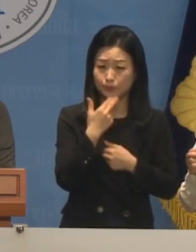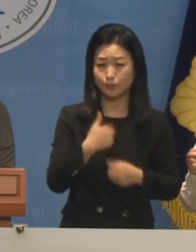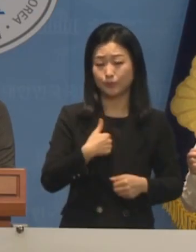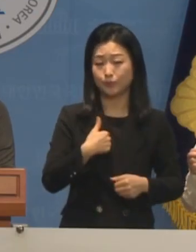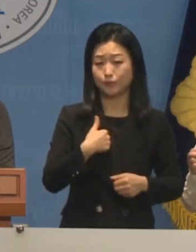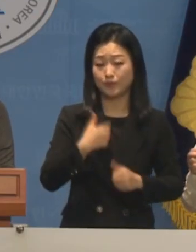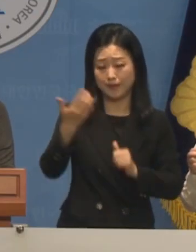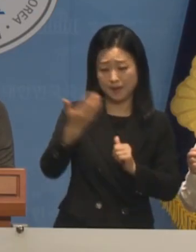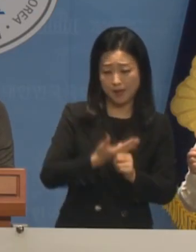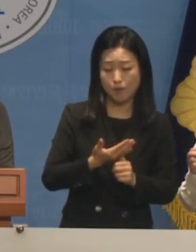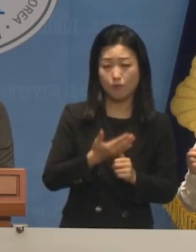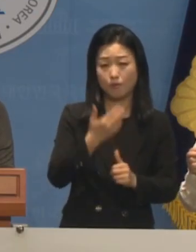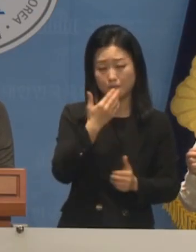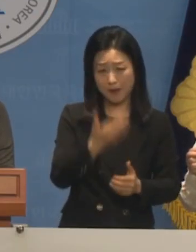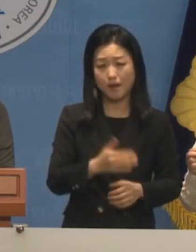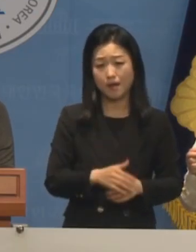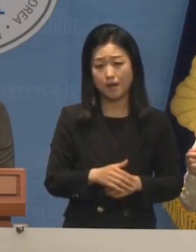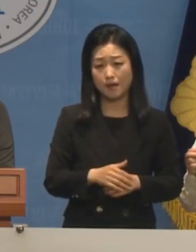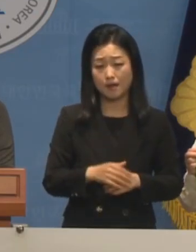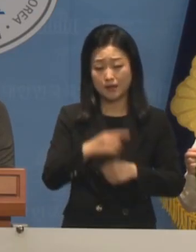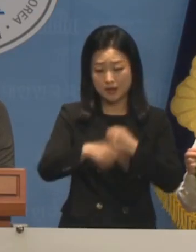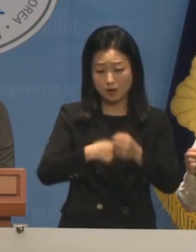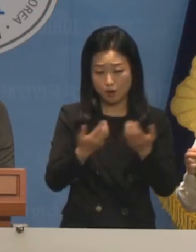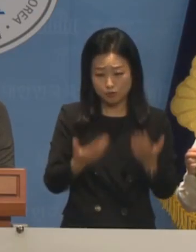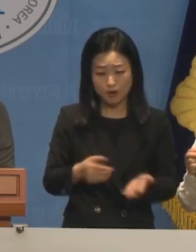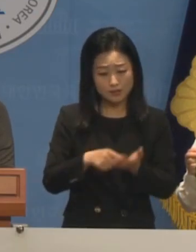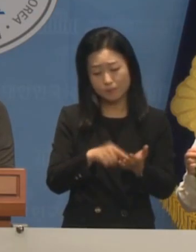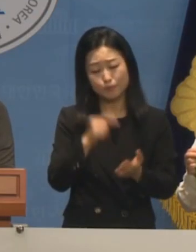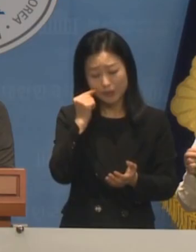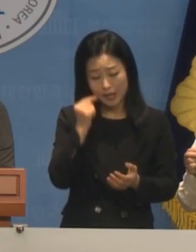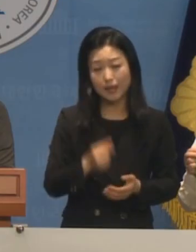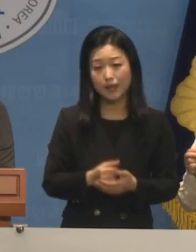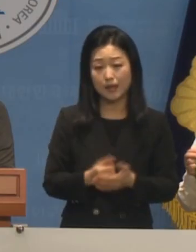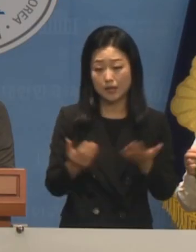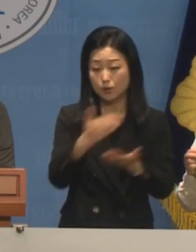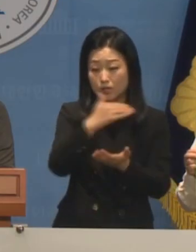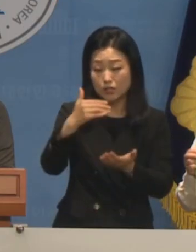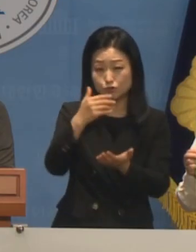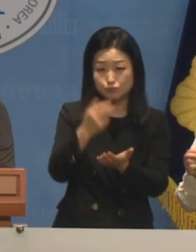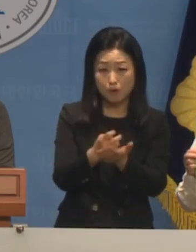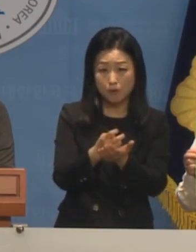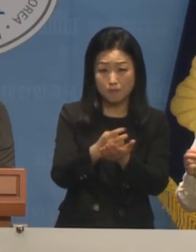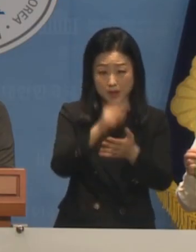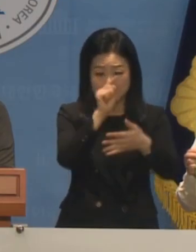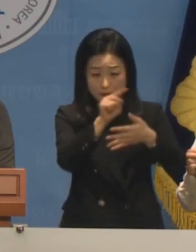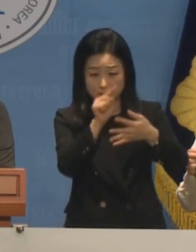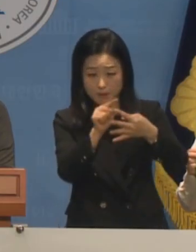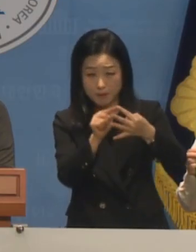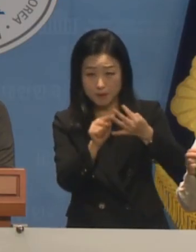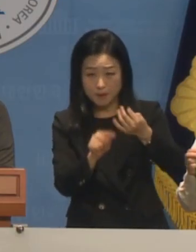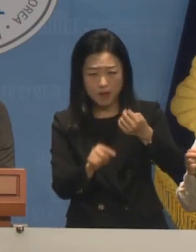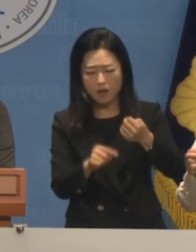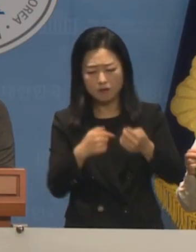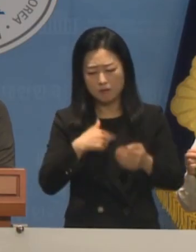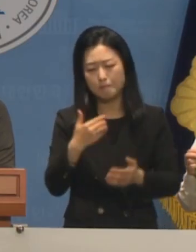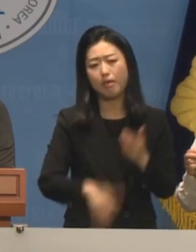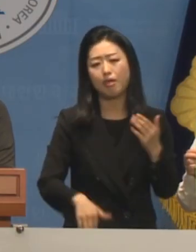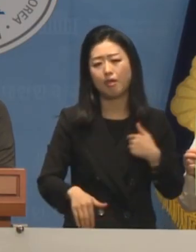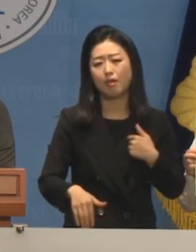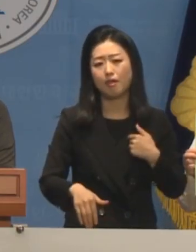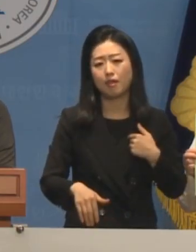연장 휴일 근로 수당 연차 휴가 같은 근로 기준의 핵심 사항조차 적용 제외되어